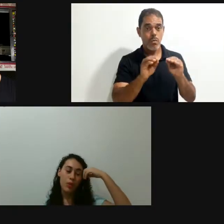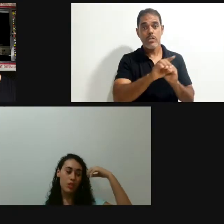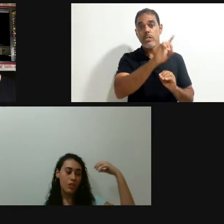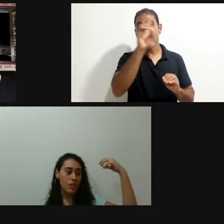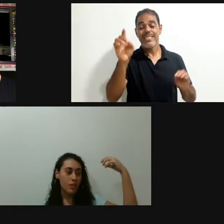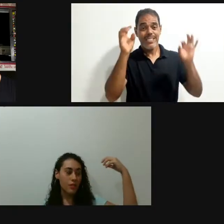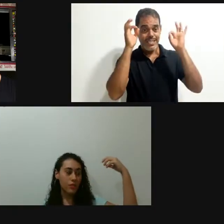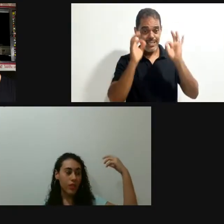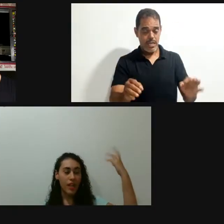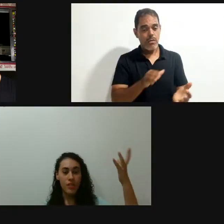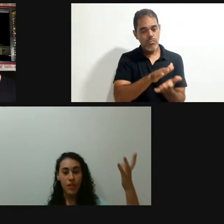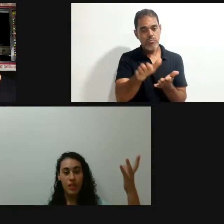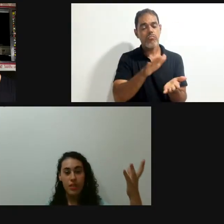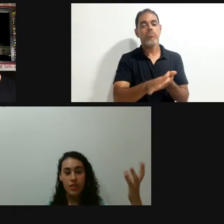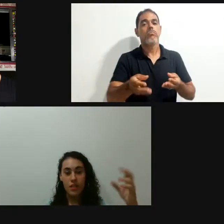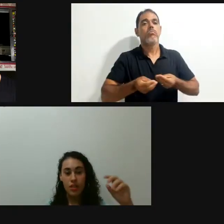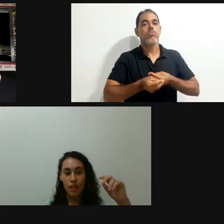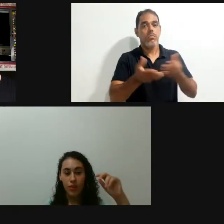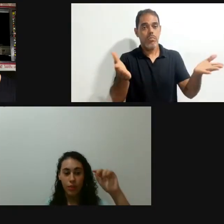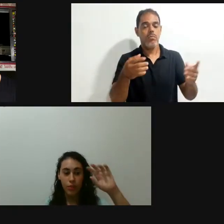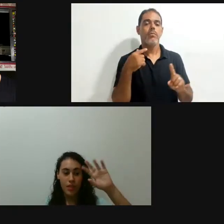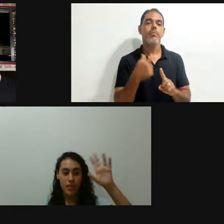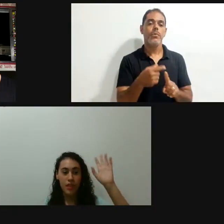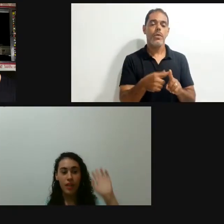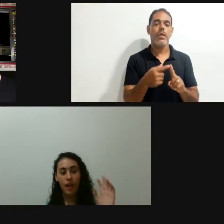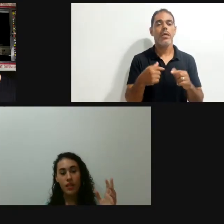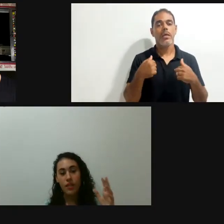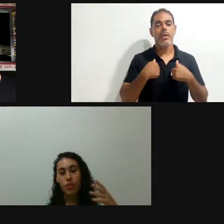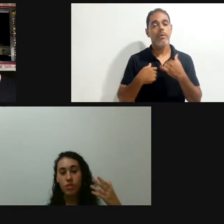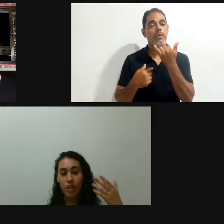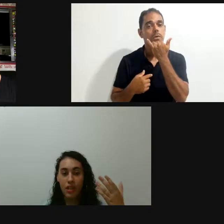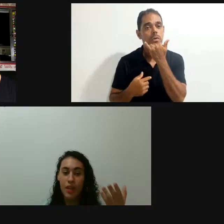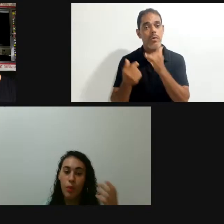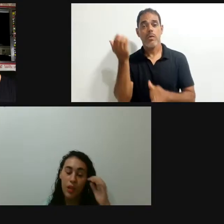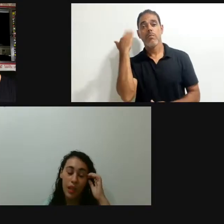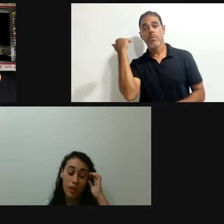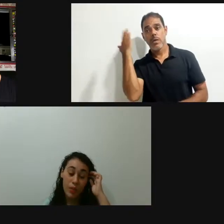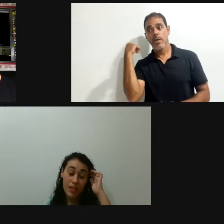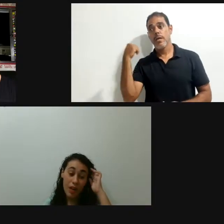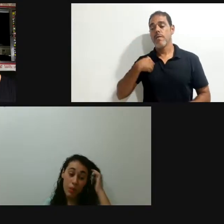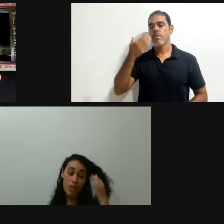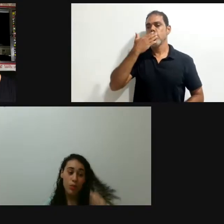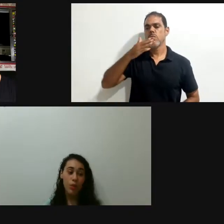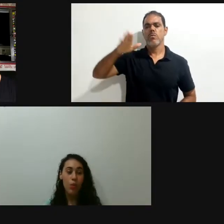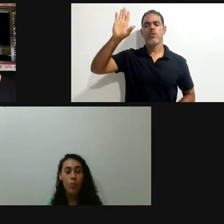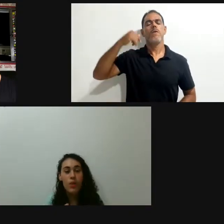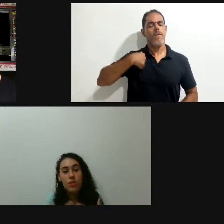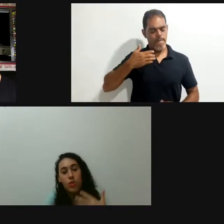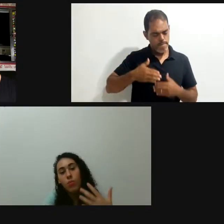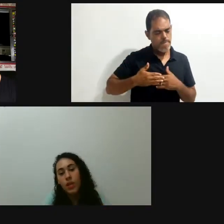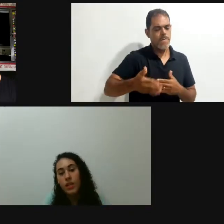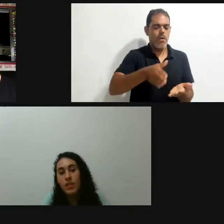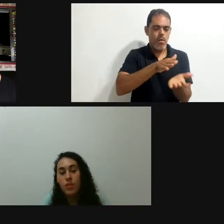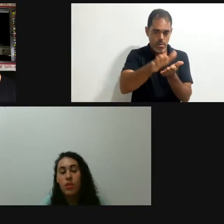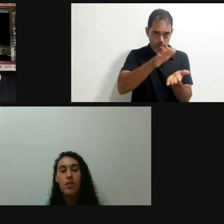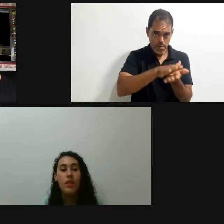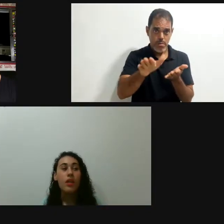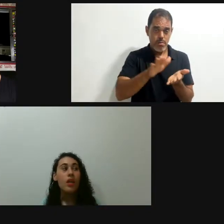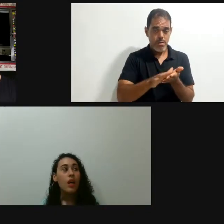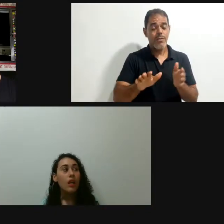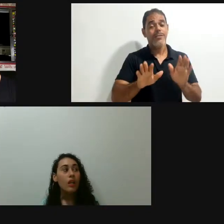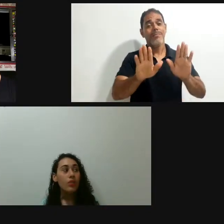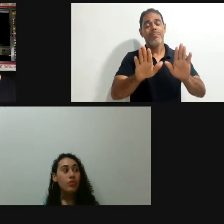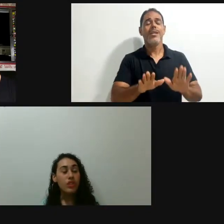já prometi várias vezes, meses atrás, que eu já teria publicado, mas realmente por algumas